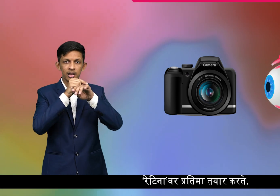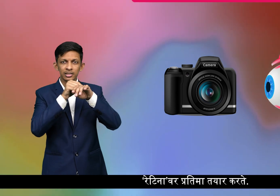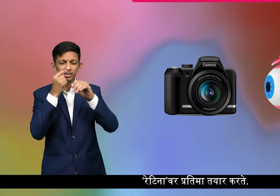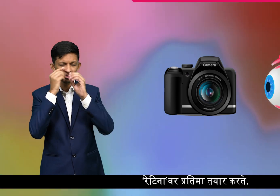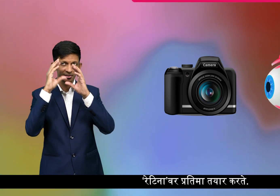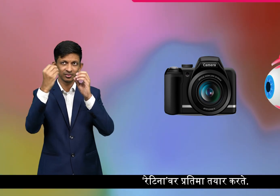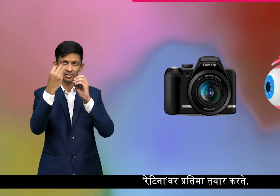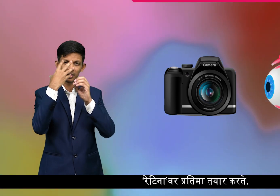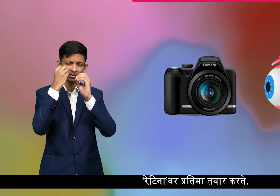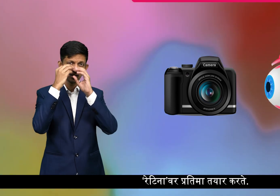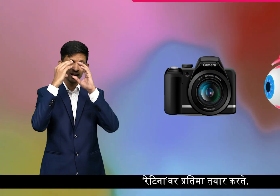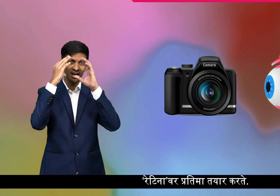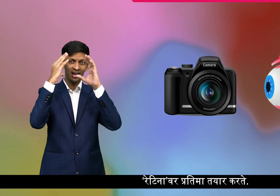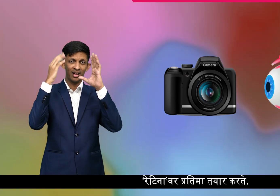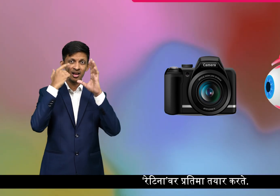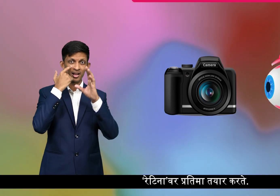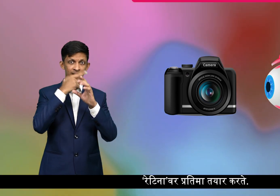रेटिनावर प्रतिमा तयार करते.